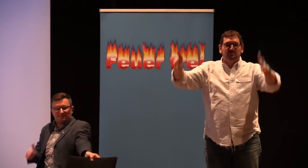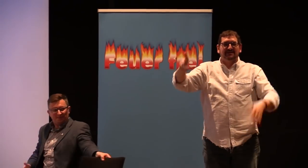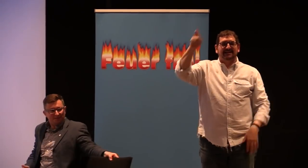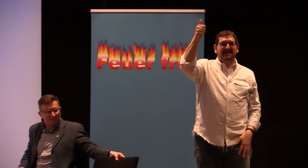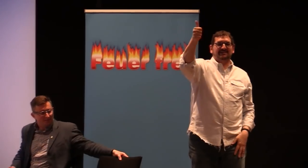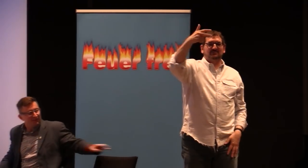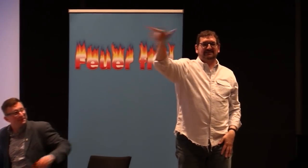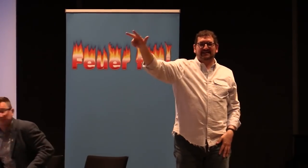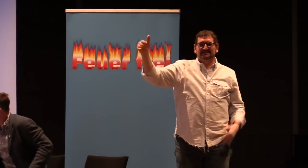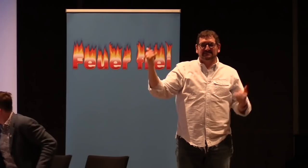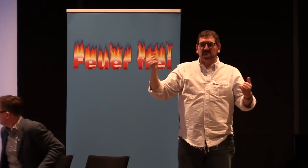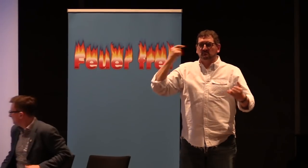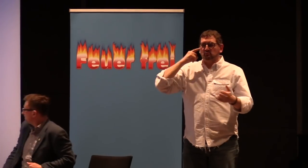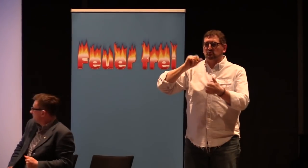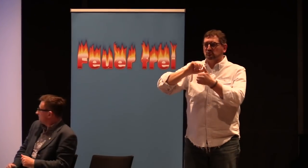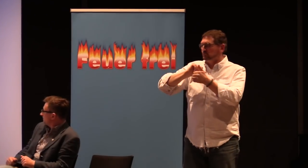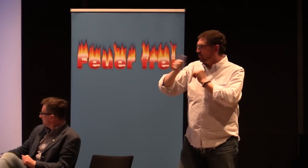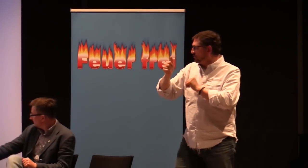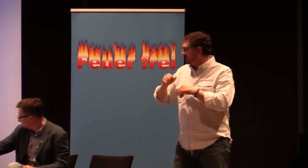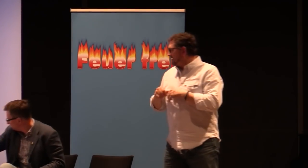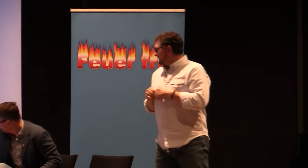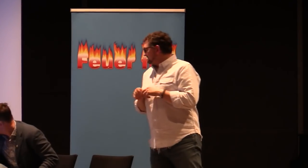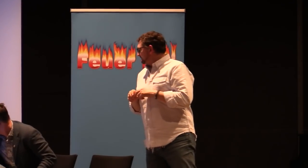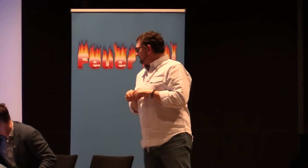1831, für die, die es hinten nicht lesen können,